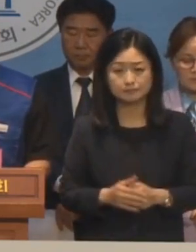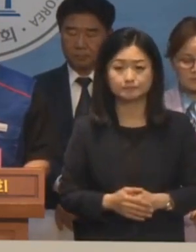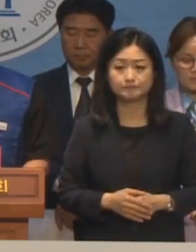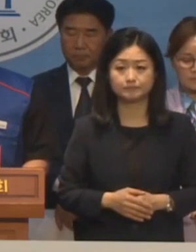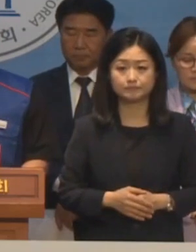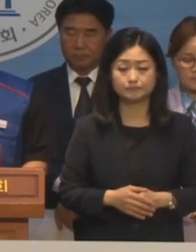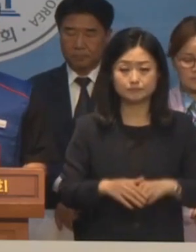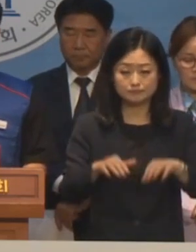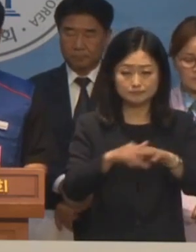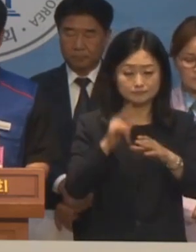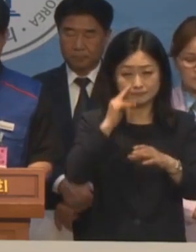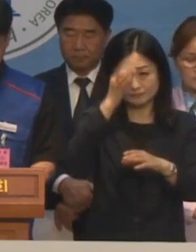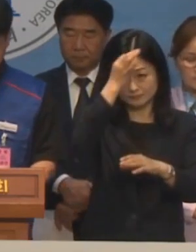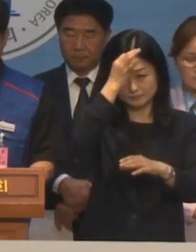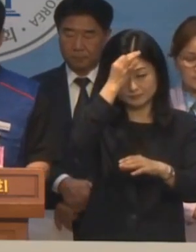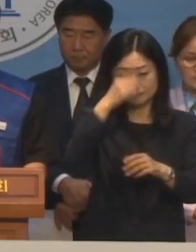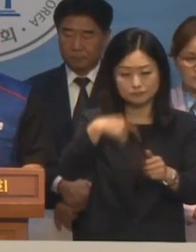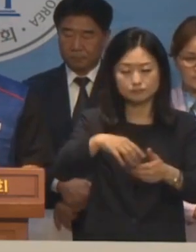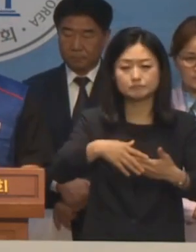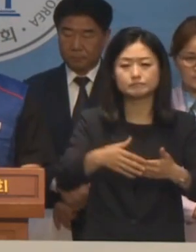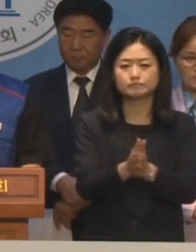교육을 존폐유기에 몰아넣고 있습니다.